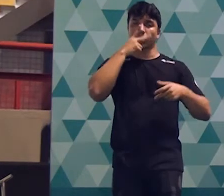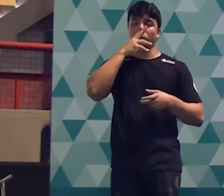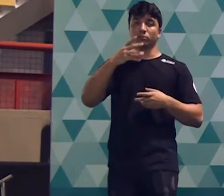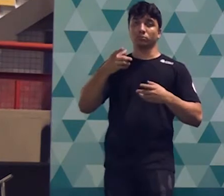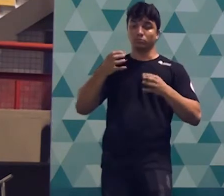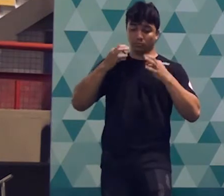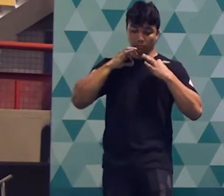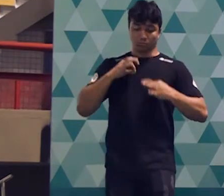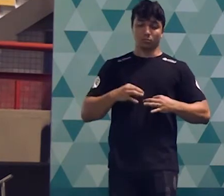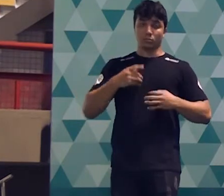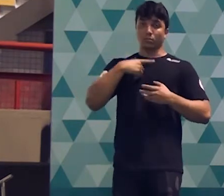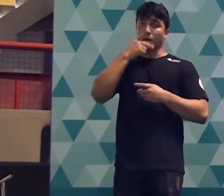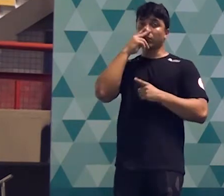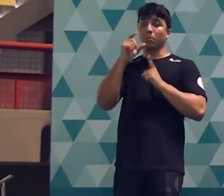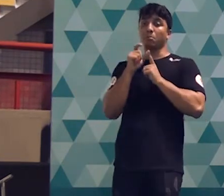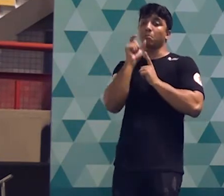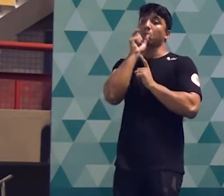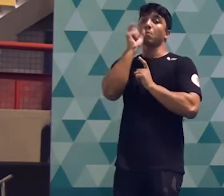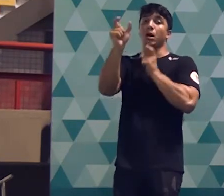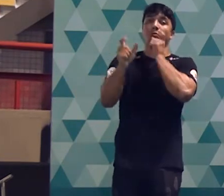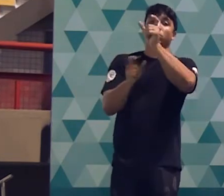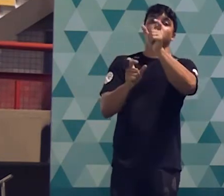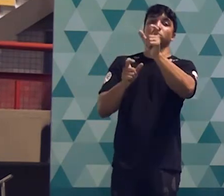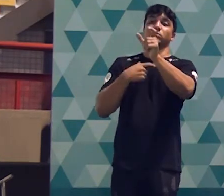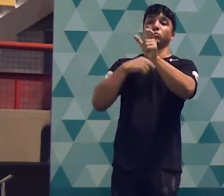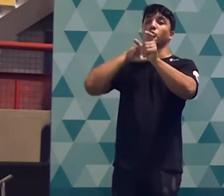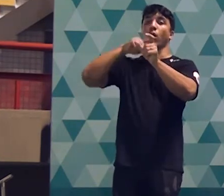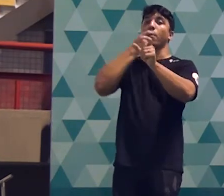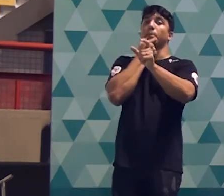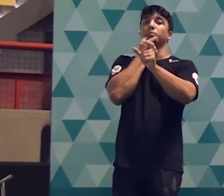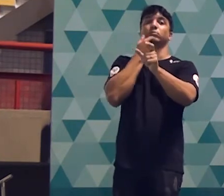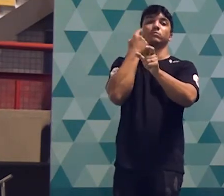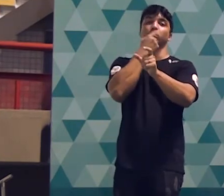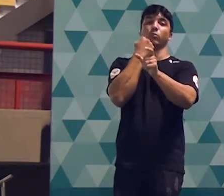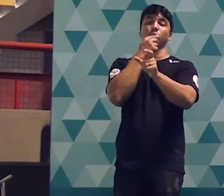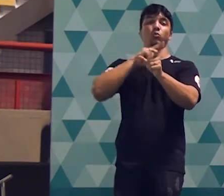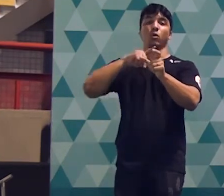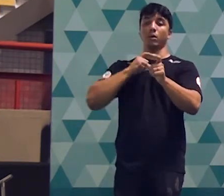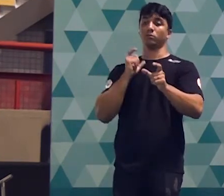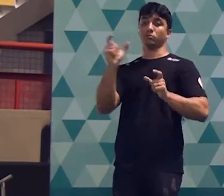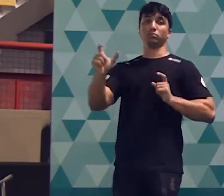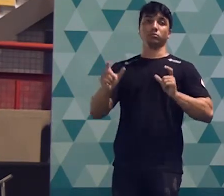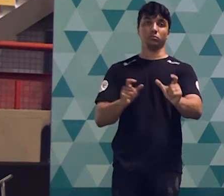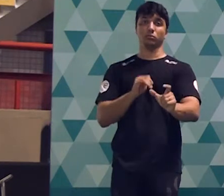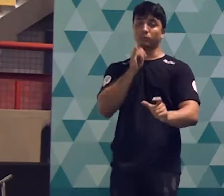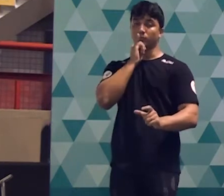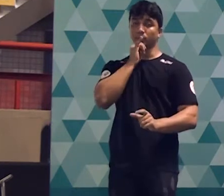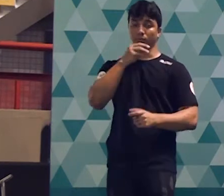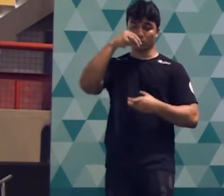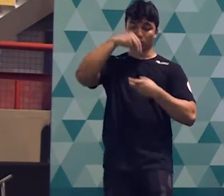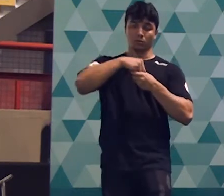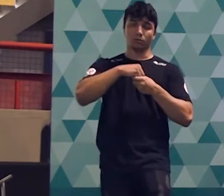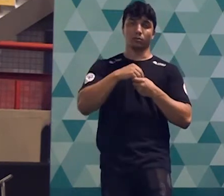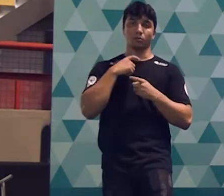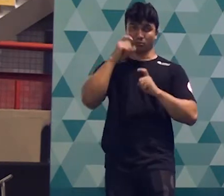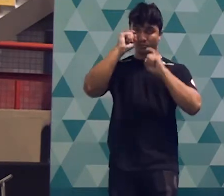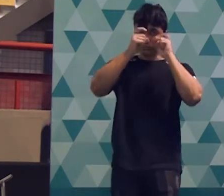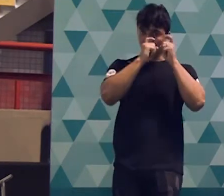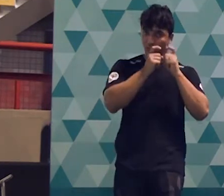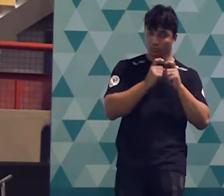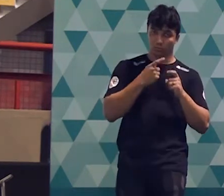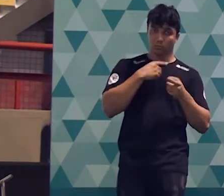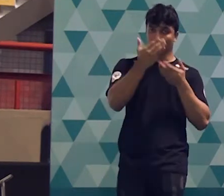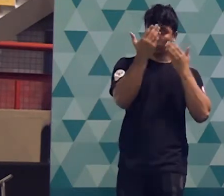coisa, diz palavras que a nossa boca não diz. Por exemplo, quando eu estou no meu consultório como